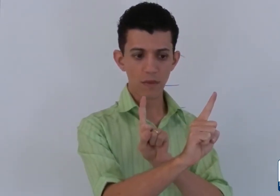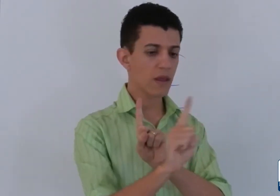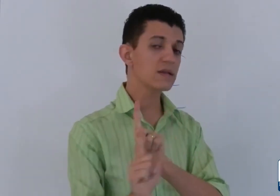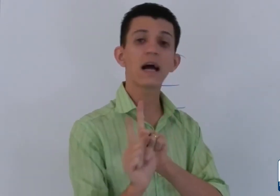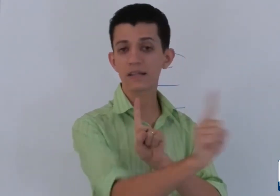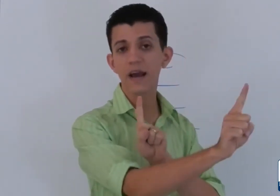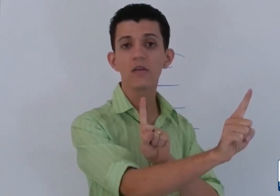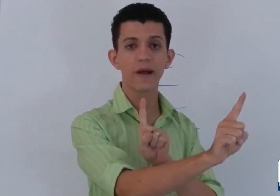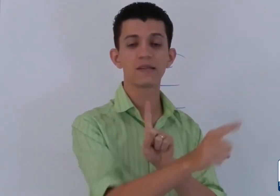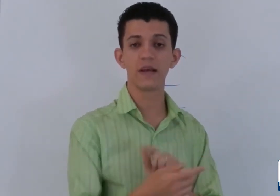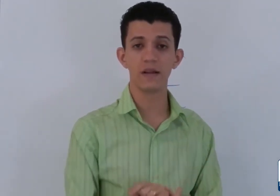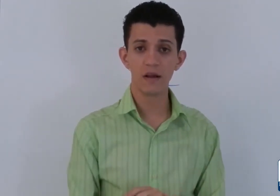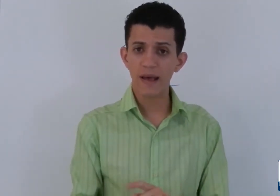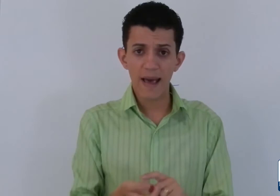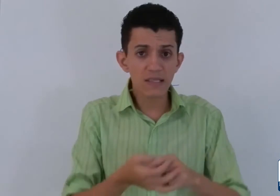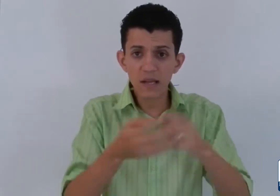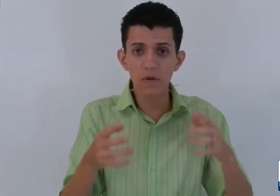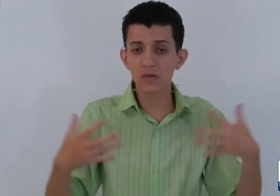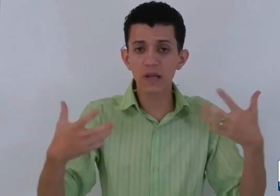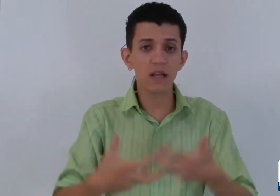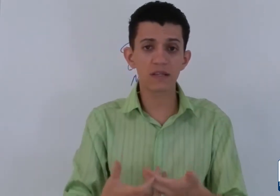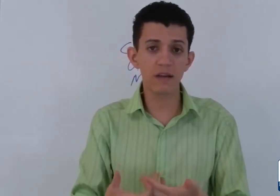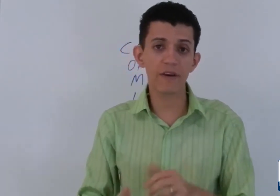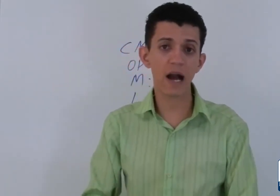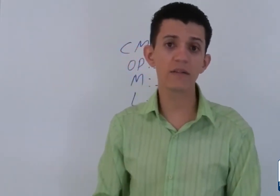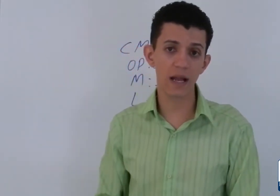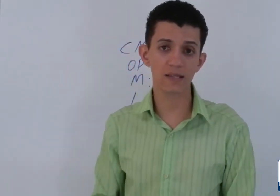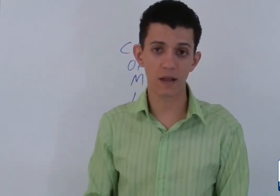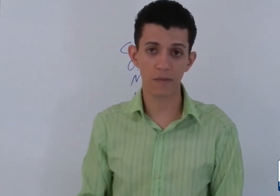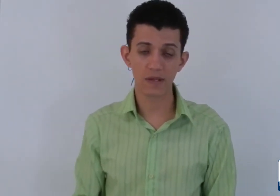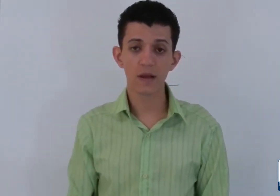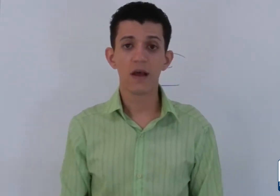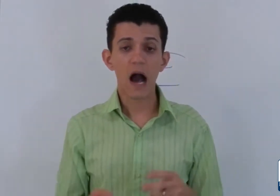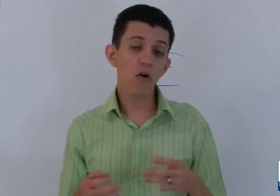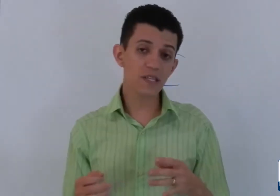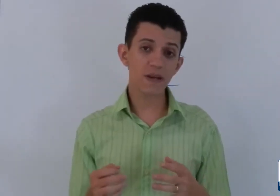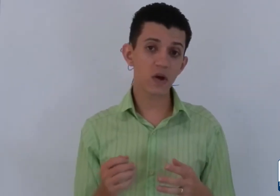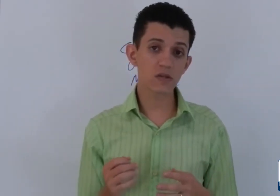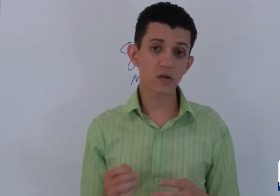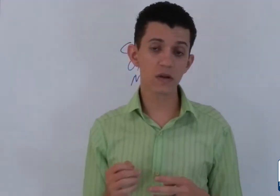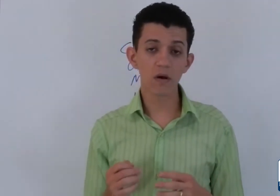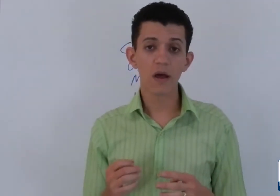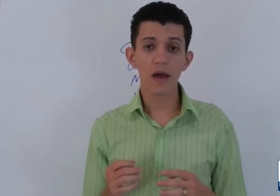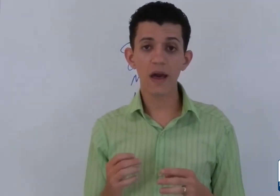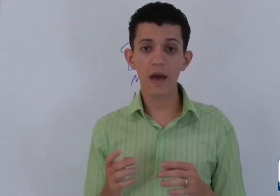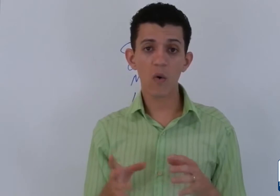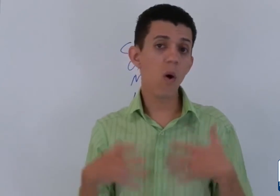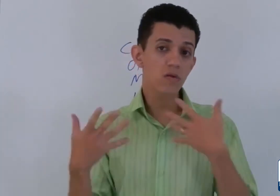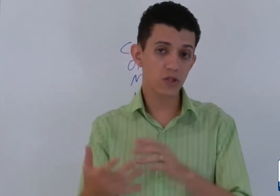e ela está indo para a esquerda. É simples. O significado dele é simples. Algumas pessoas usam um outro